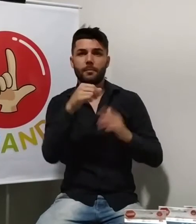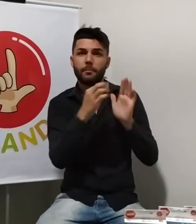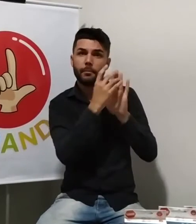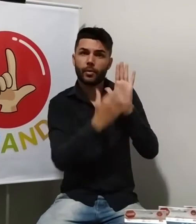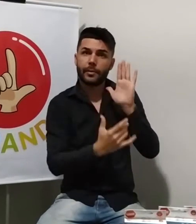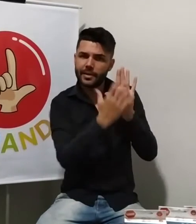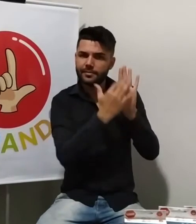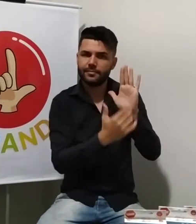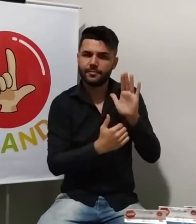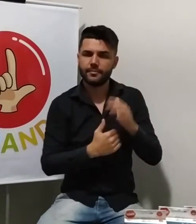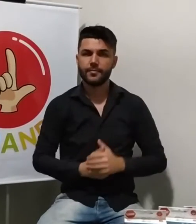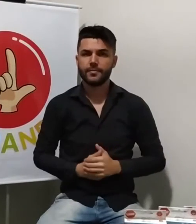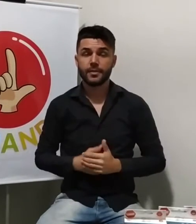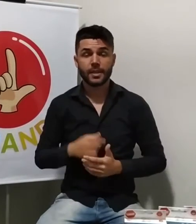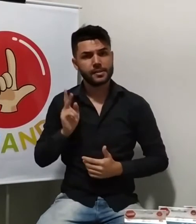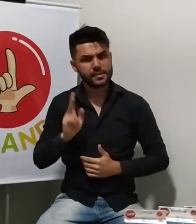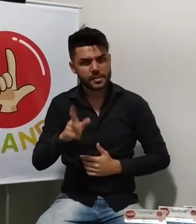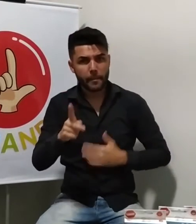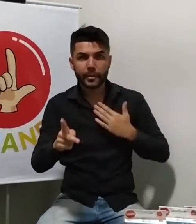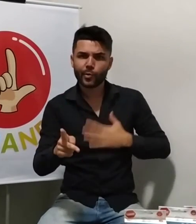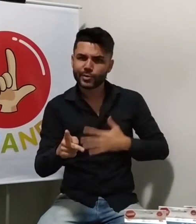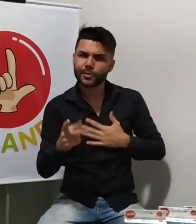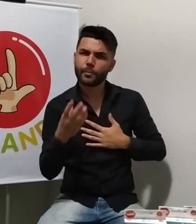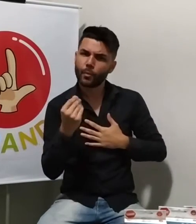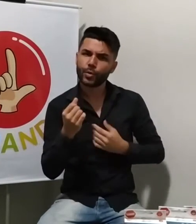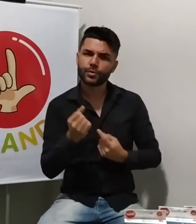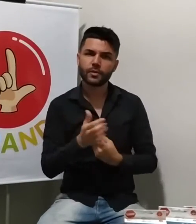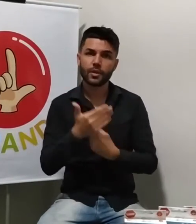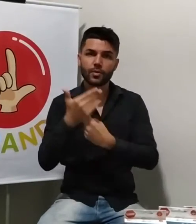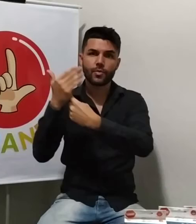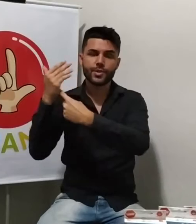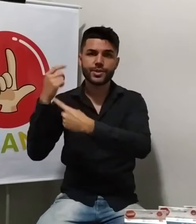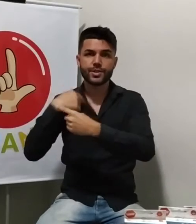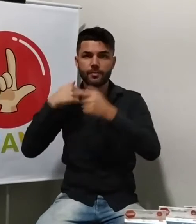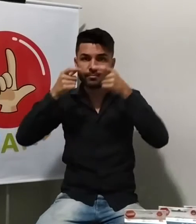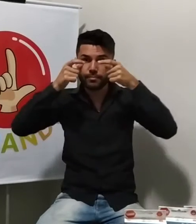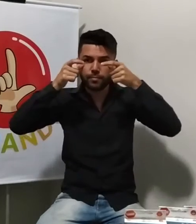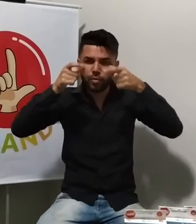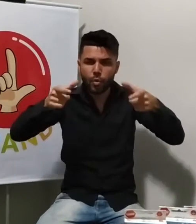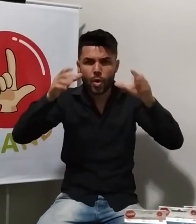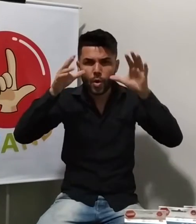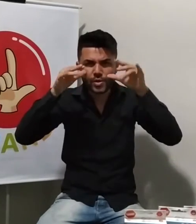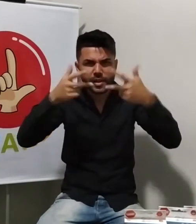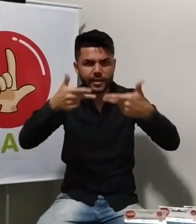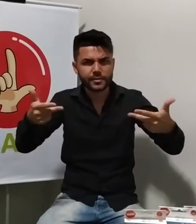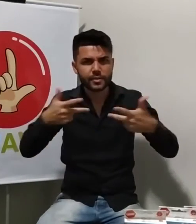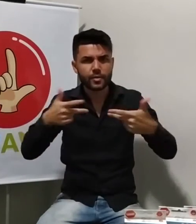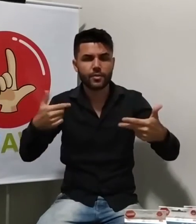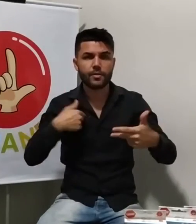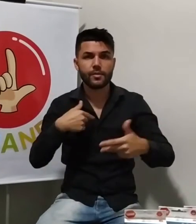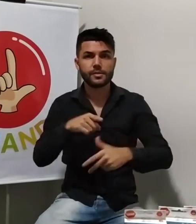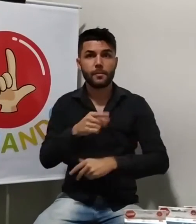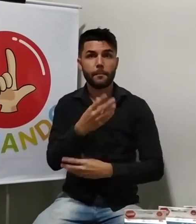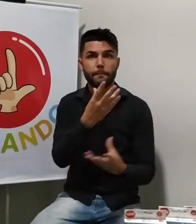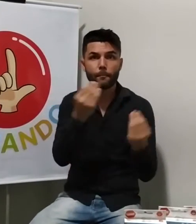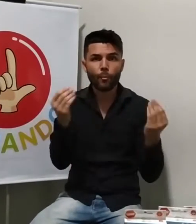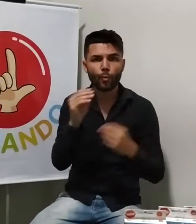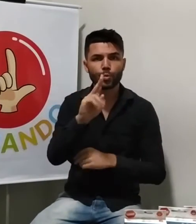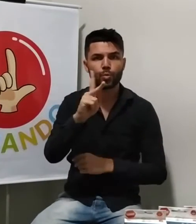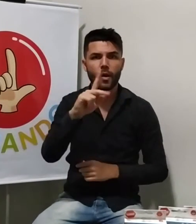a Info ia lá, pegava matéria nossa e colocava, o Estado de São Paulo, Folha de São Paulo, outros jornais começaram a usar a gente como fonte